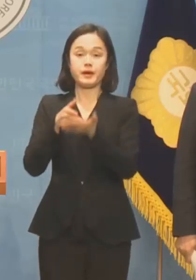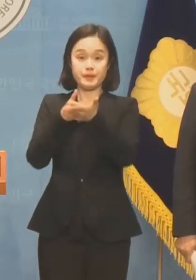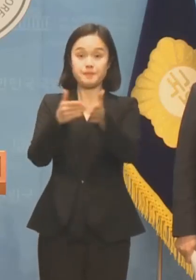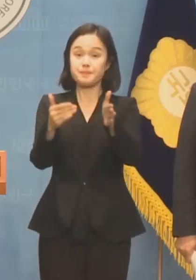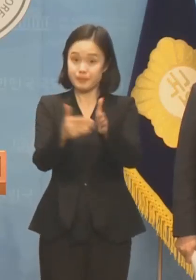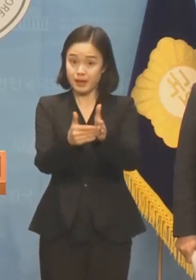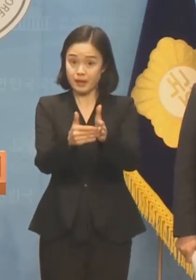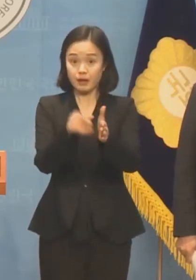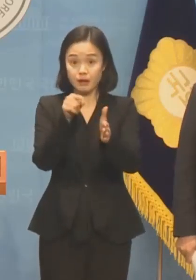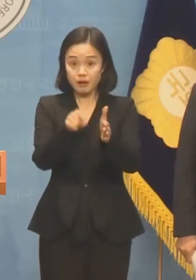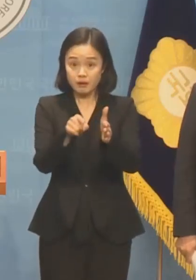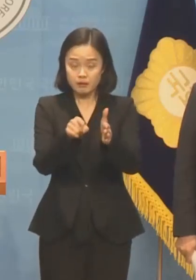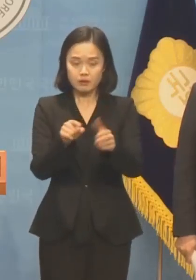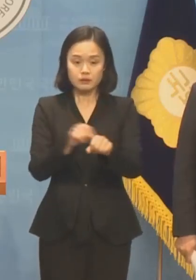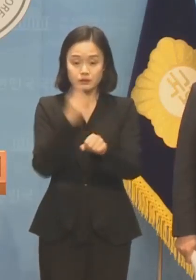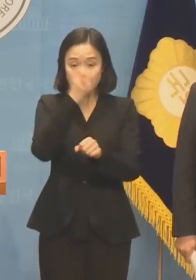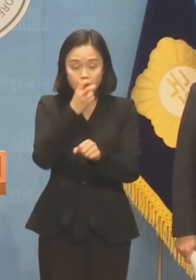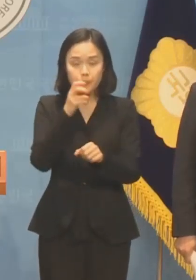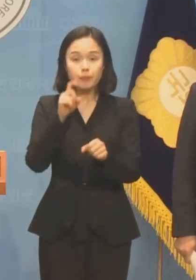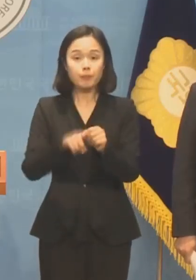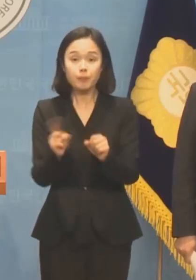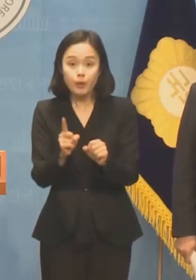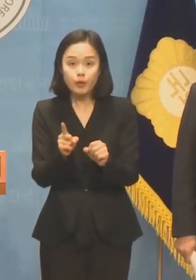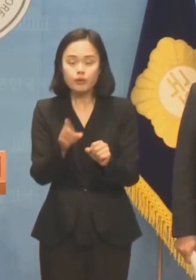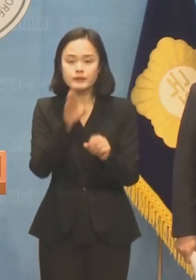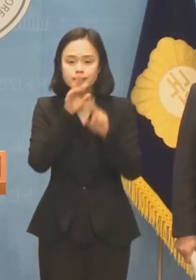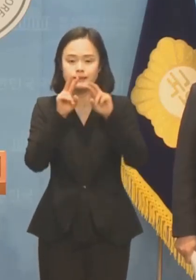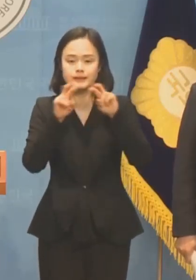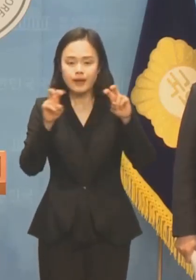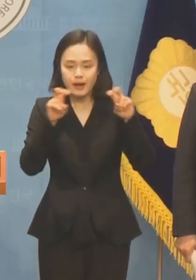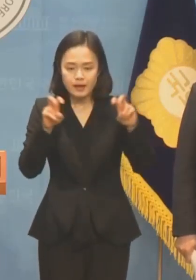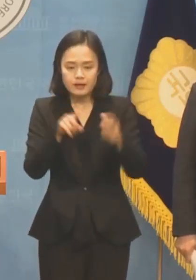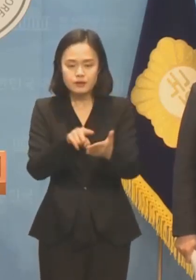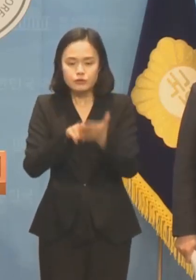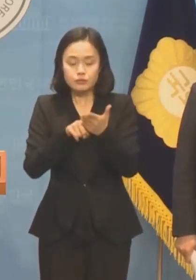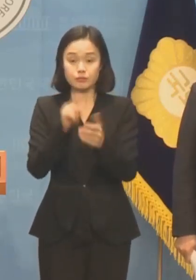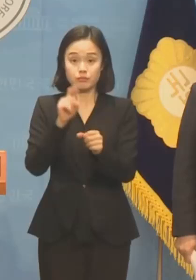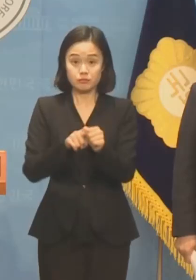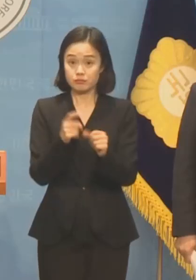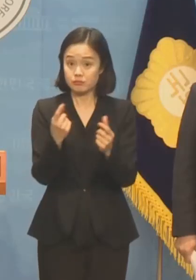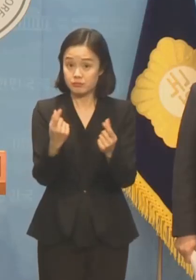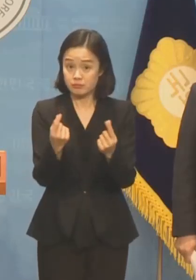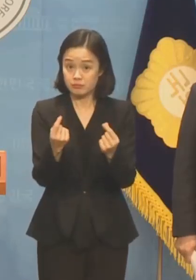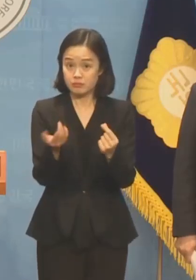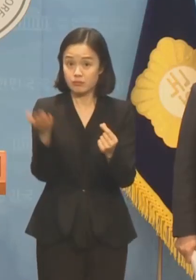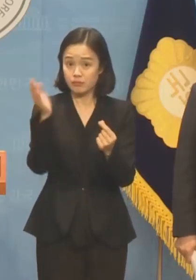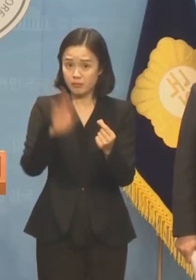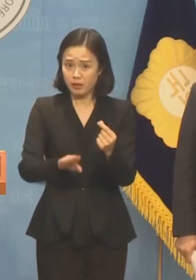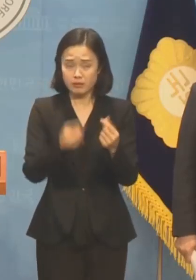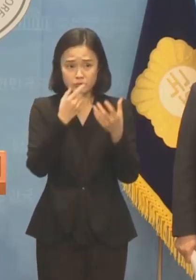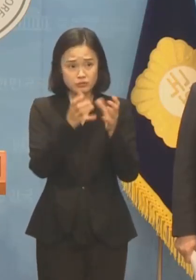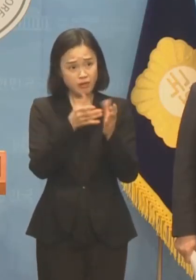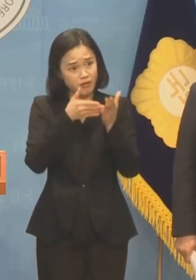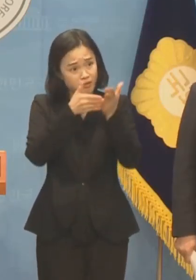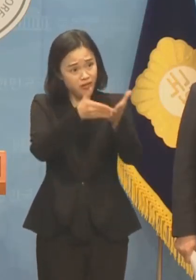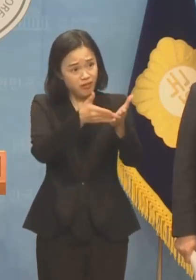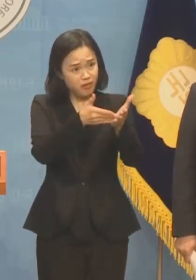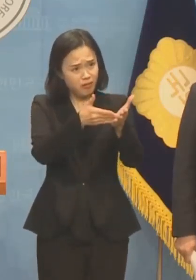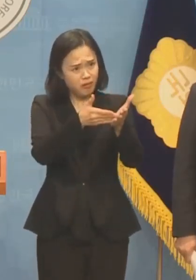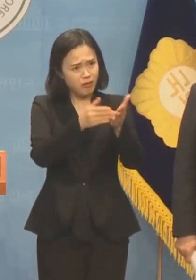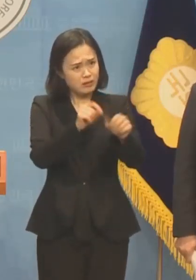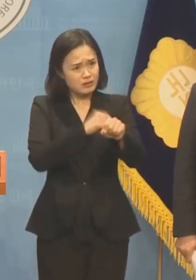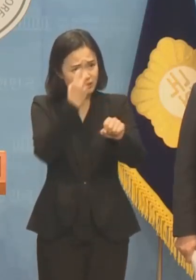규명에 있습니다. 그런데도 더불어민주당이 재발의한 특검법은 진상 규명이 아니라 도리어